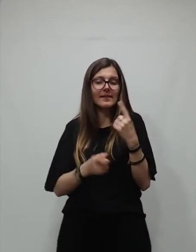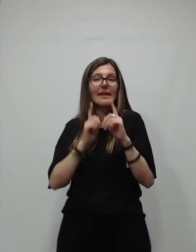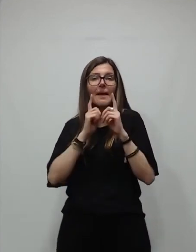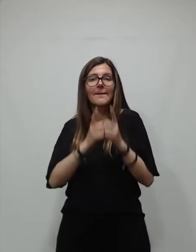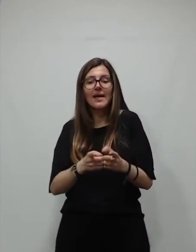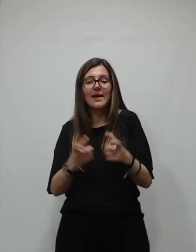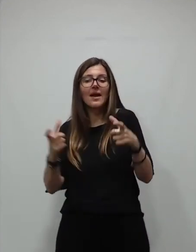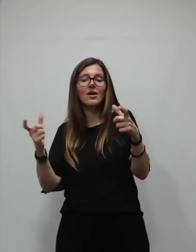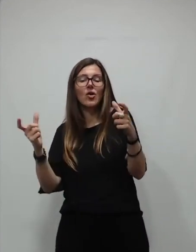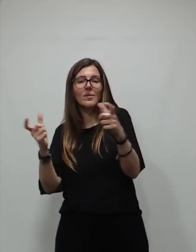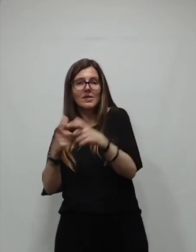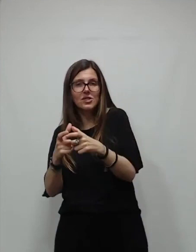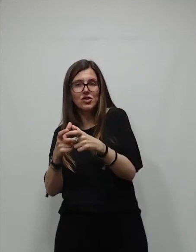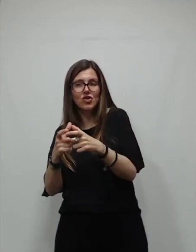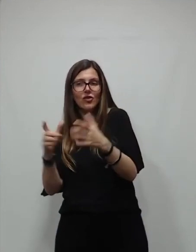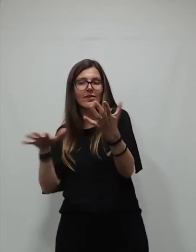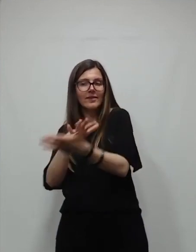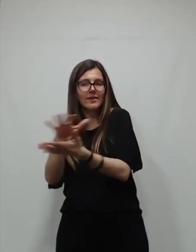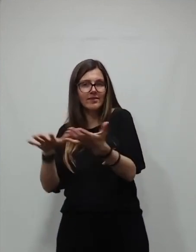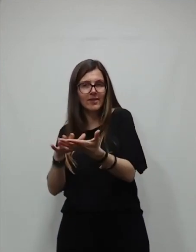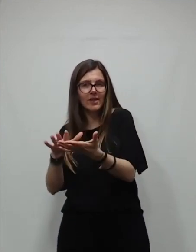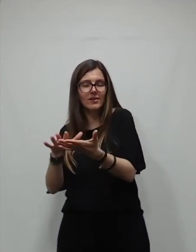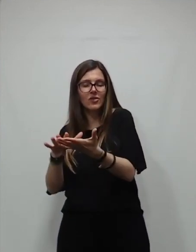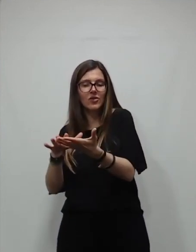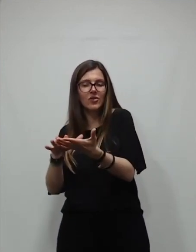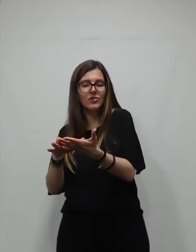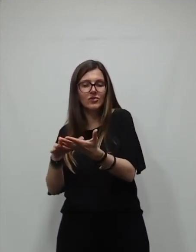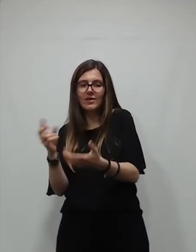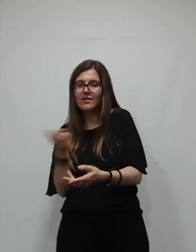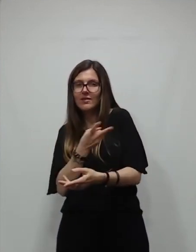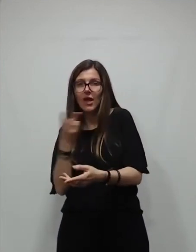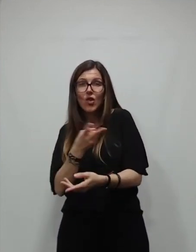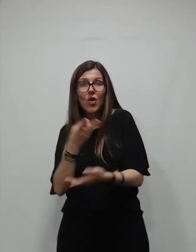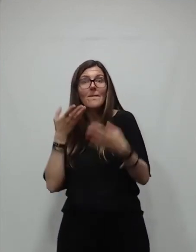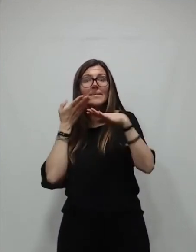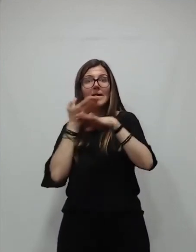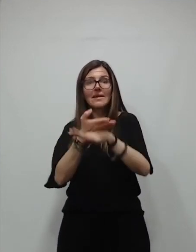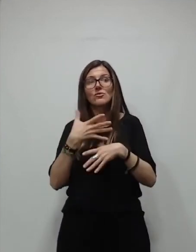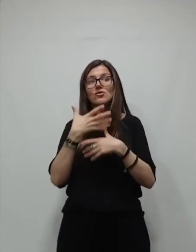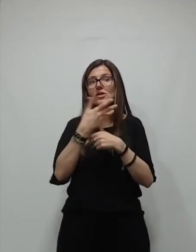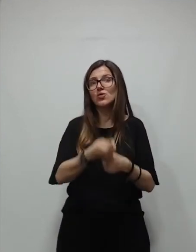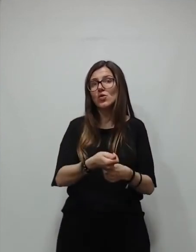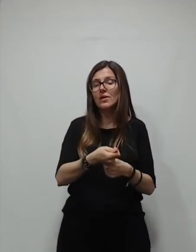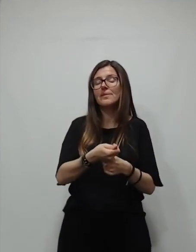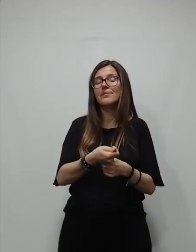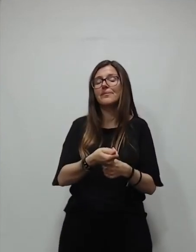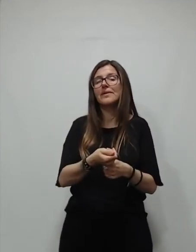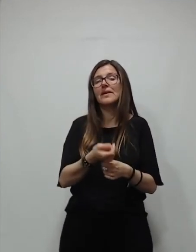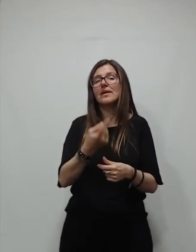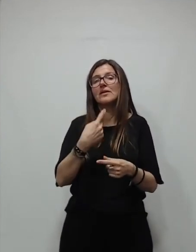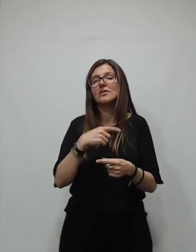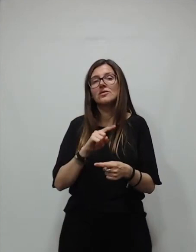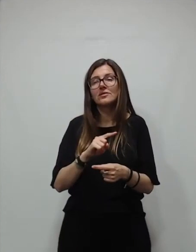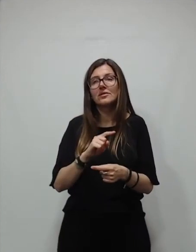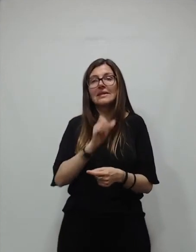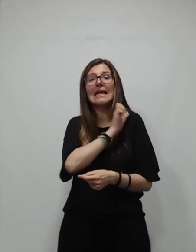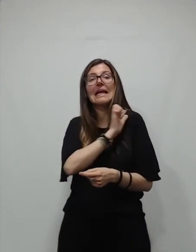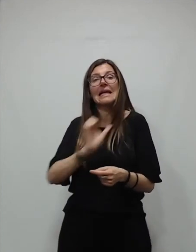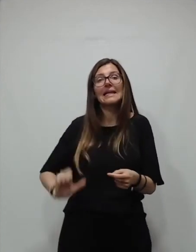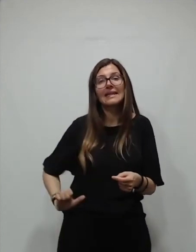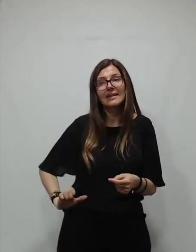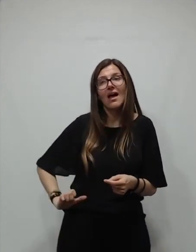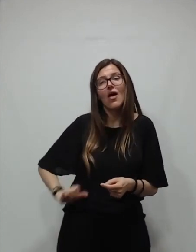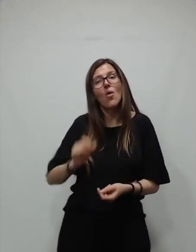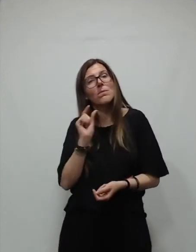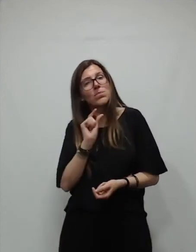que lo reciba. Esto sería una especie de comisión operativa con algún sector del Estado que